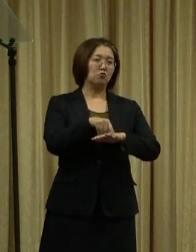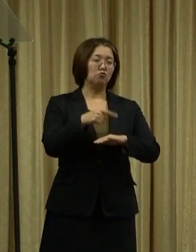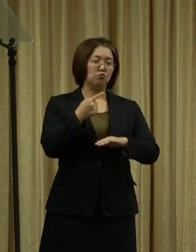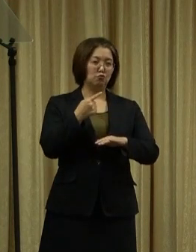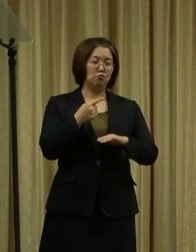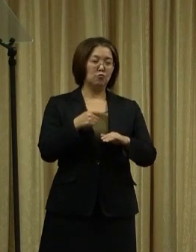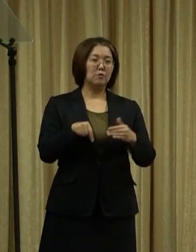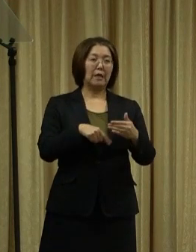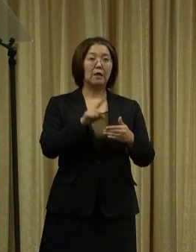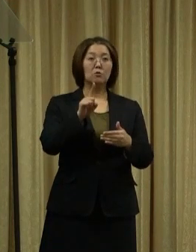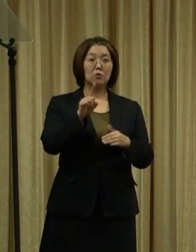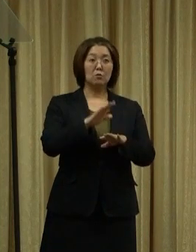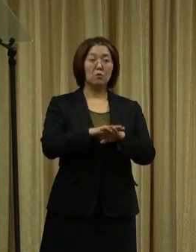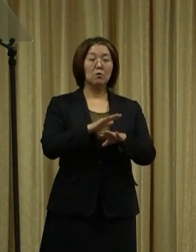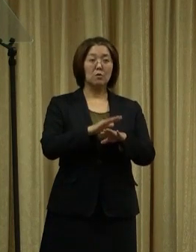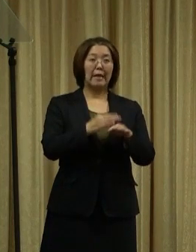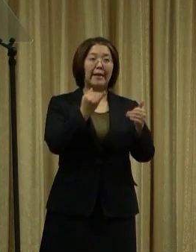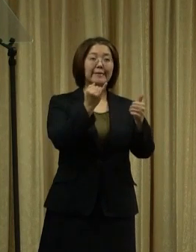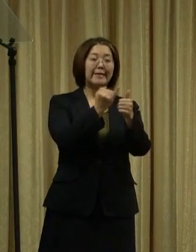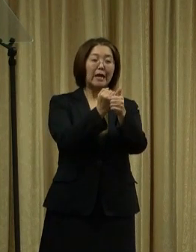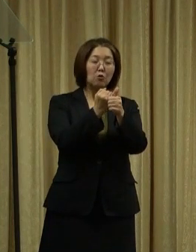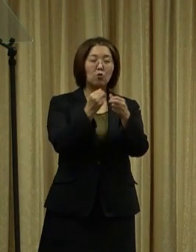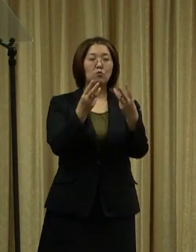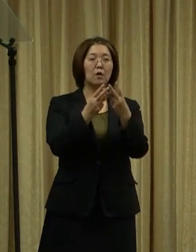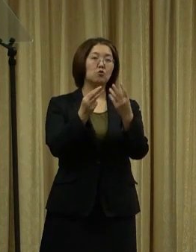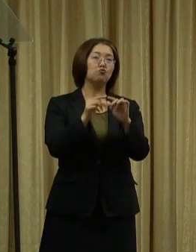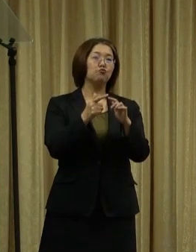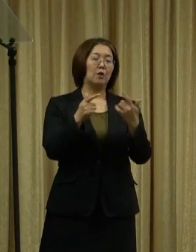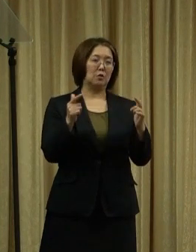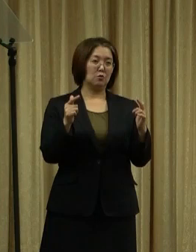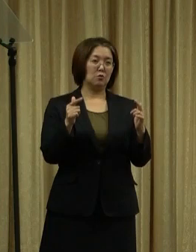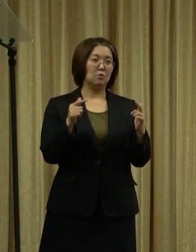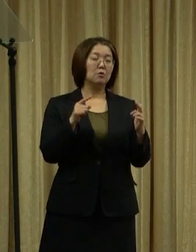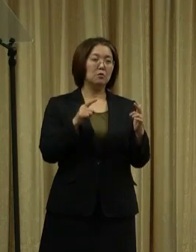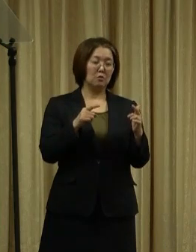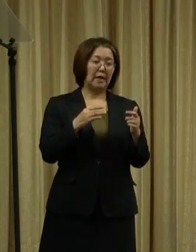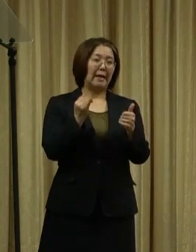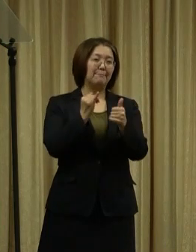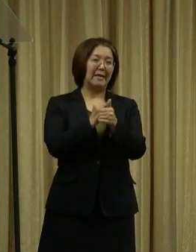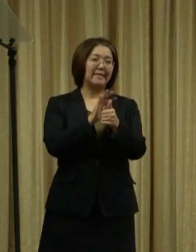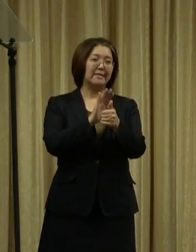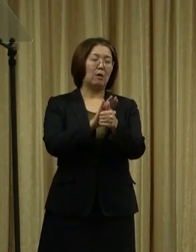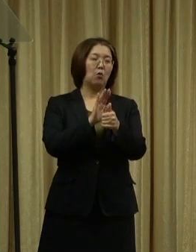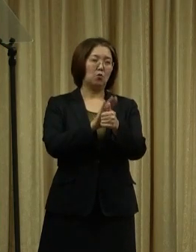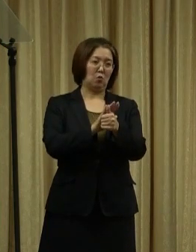つでやっぱり婚姻数を増やすということが、それはマリサポなどを通じて、